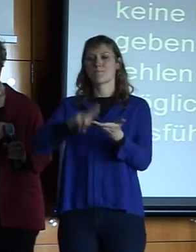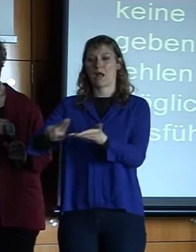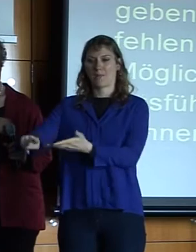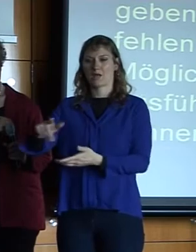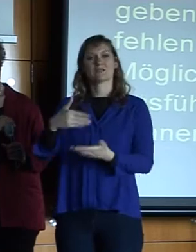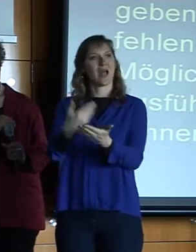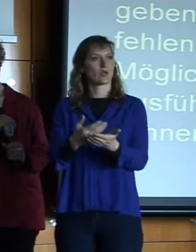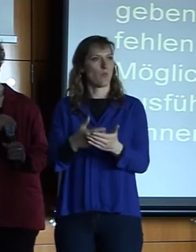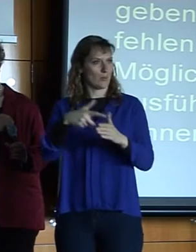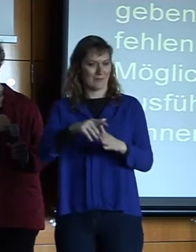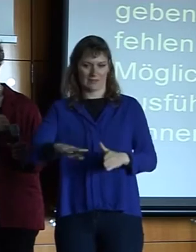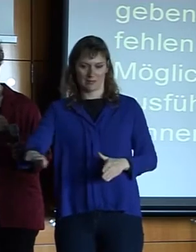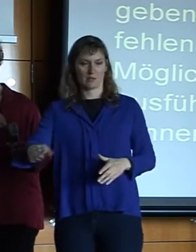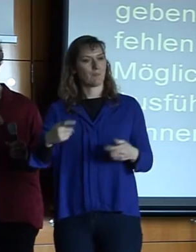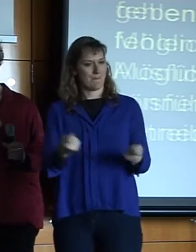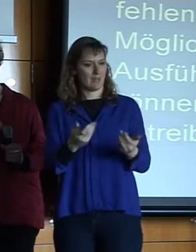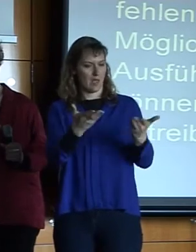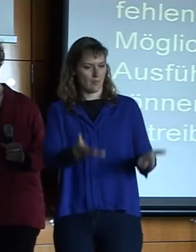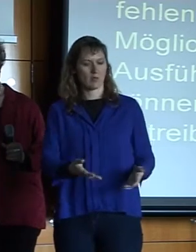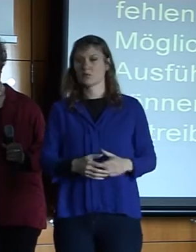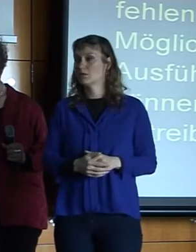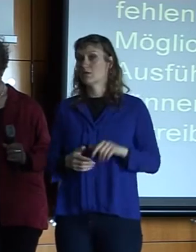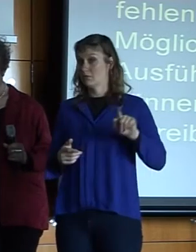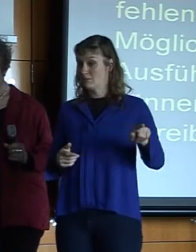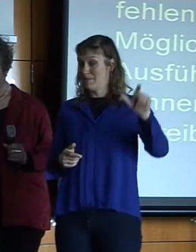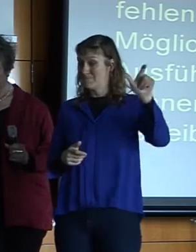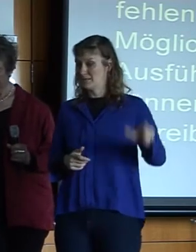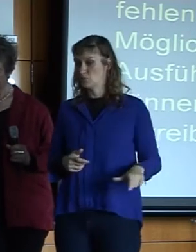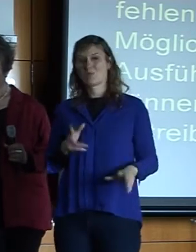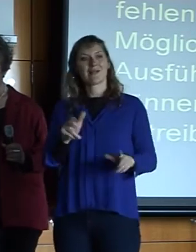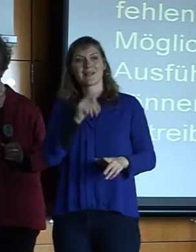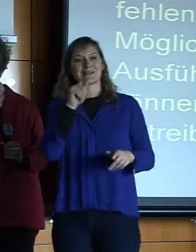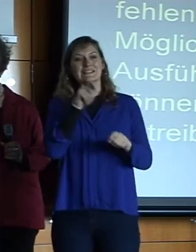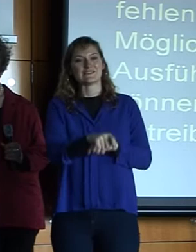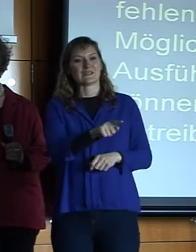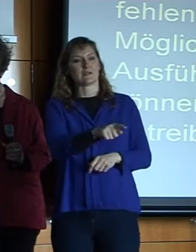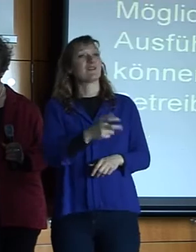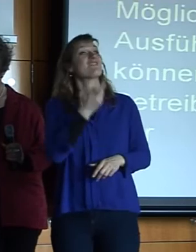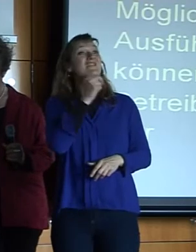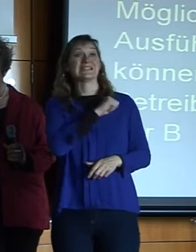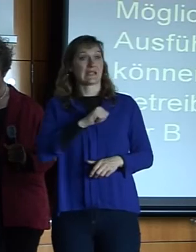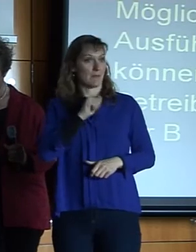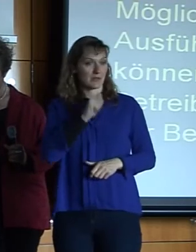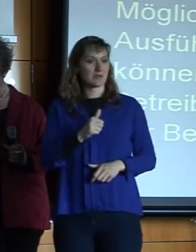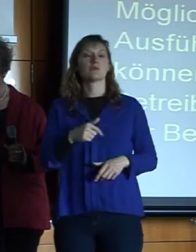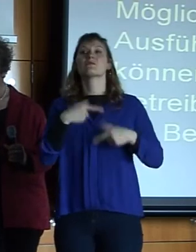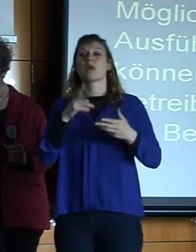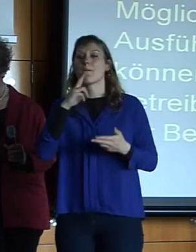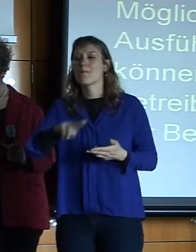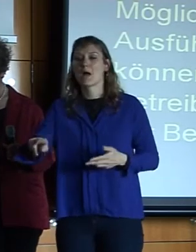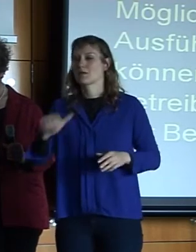Behindertenparkplätze anbietet, Sie können ihn nicht dazu bringen, wenn er es nicht von sich selber macht,